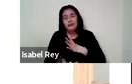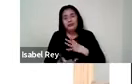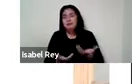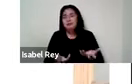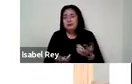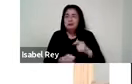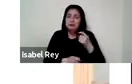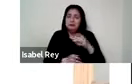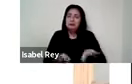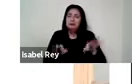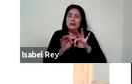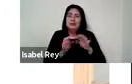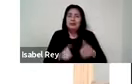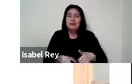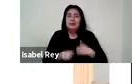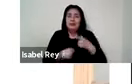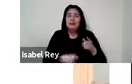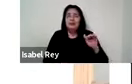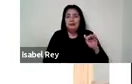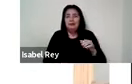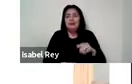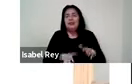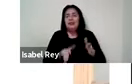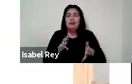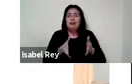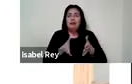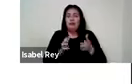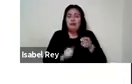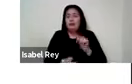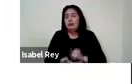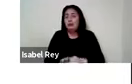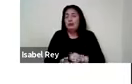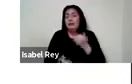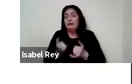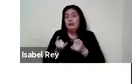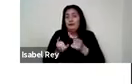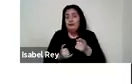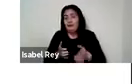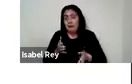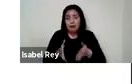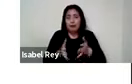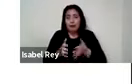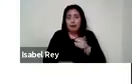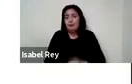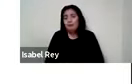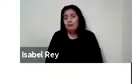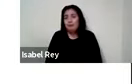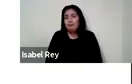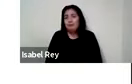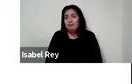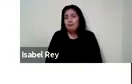interesante, importante en la vida de esta pequeña robot. Y finalmente, esta robotita,